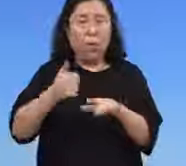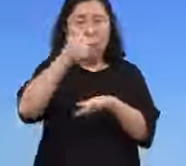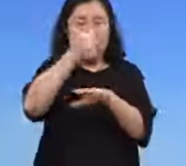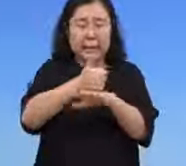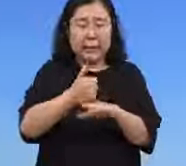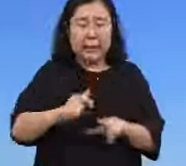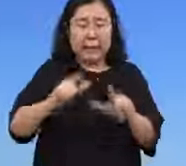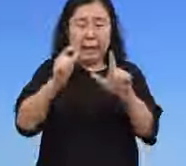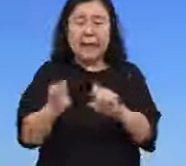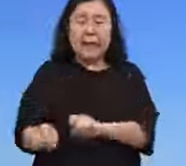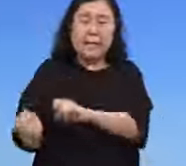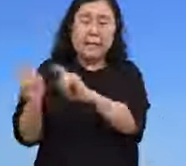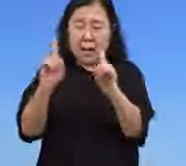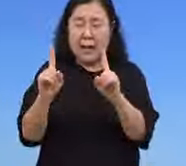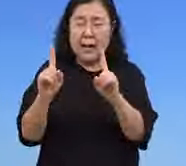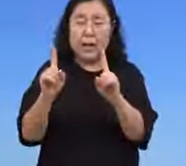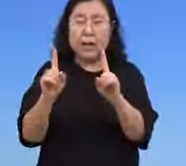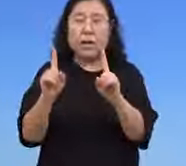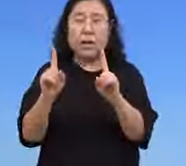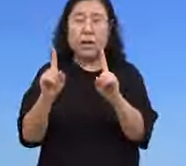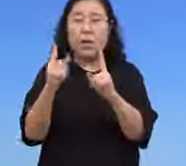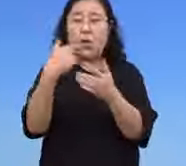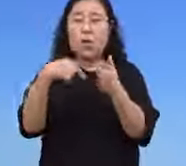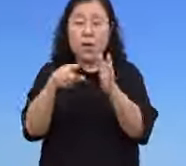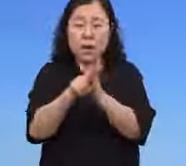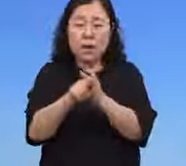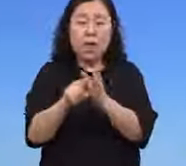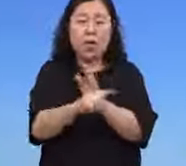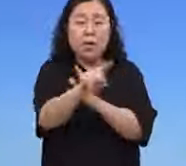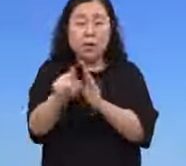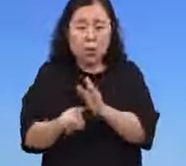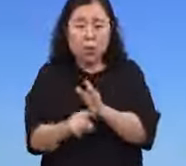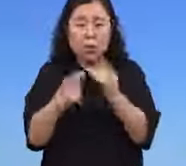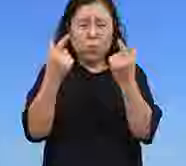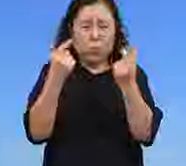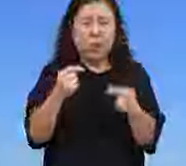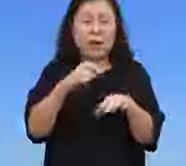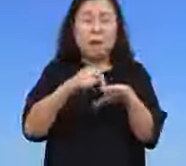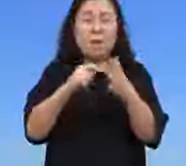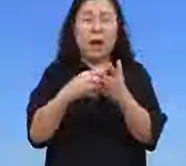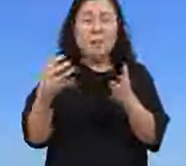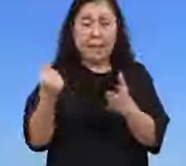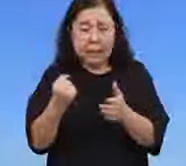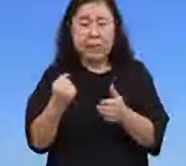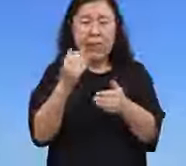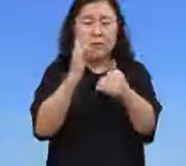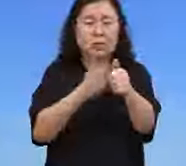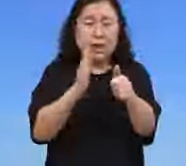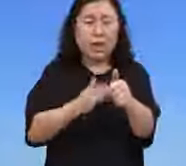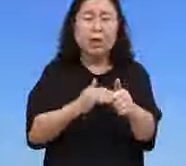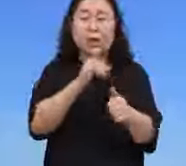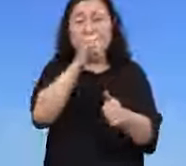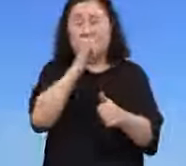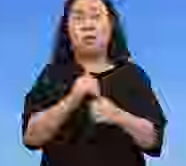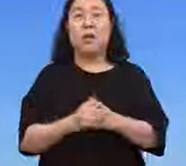향하여 너희들도 이 마음을 가지기를 원한다고 호소하고 계시는데